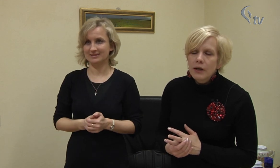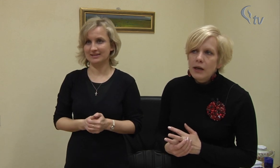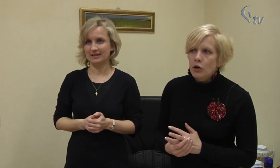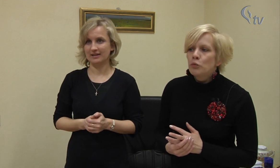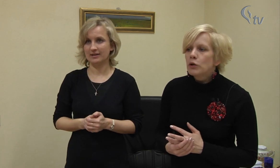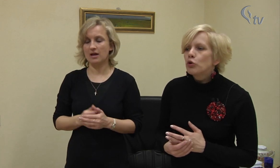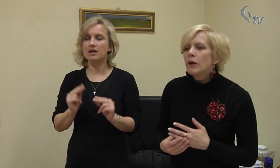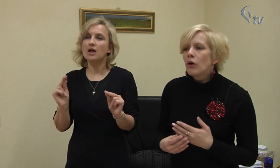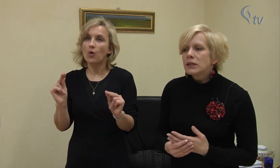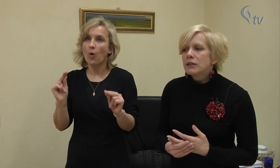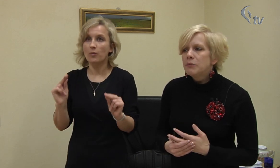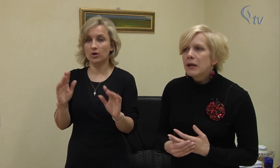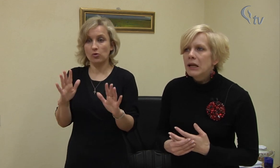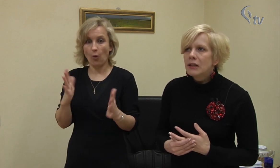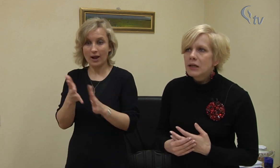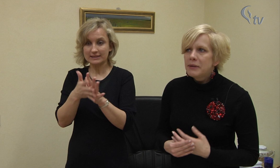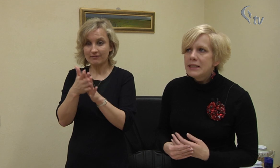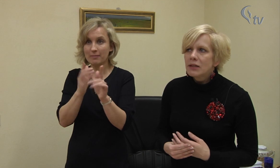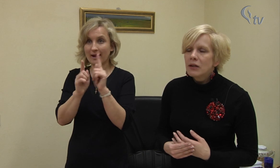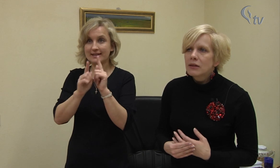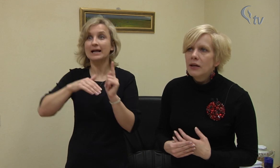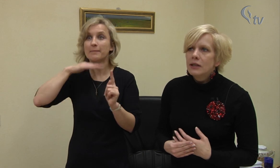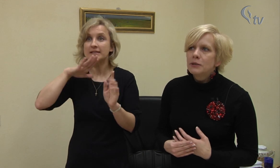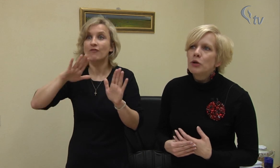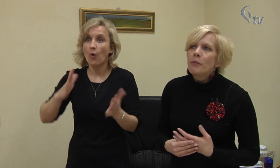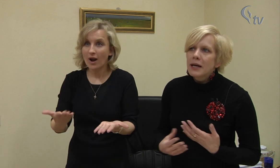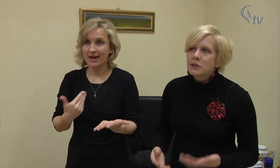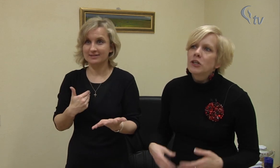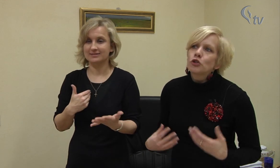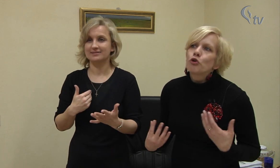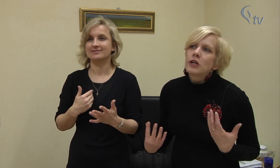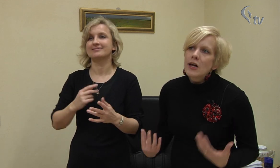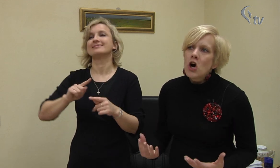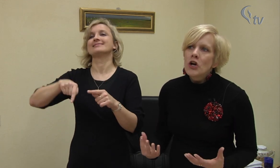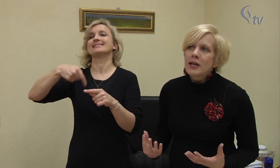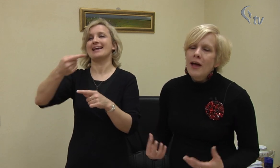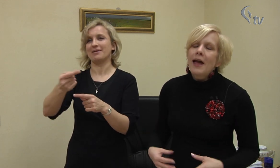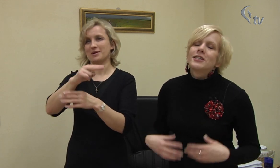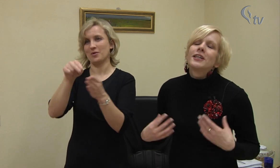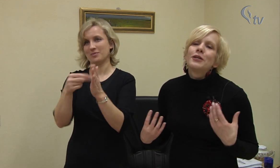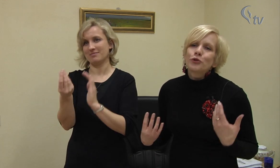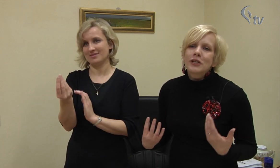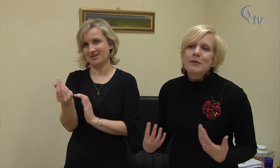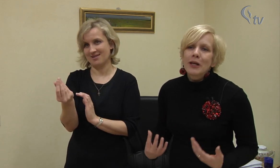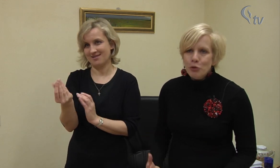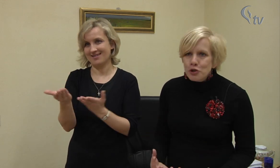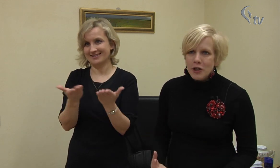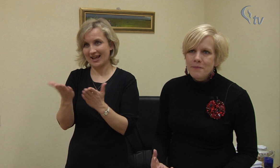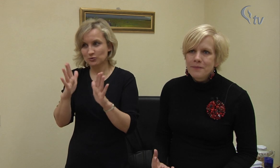Ja loomulikult, kui meil oleks neid viipekeele tõlke piisavalt, siis me jõuame järgmisena taas kord jälle rahani, et seda teenust oleks võimalik osta.